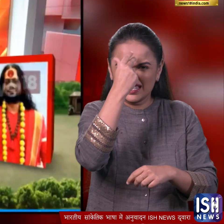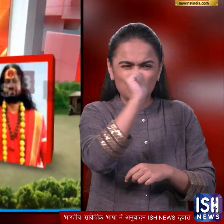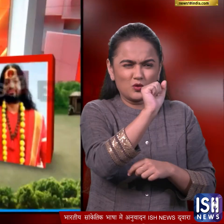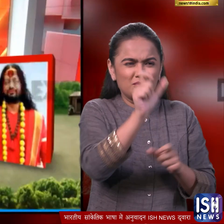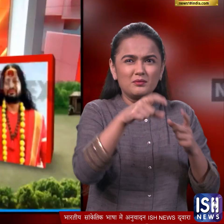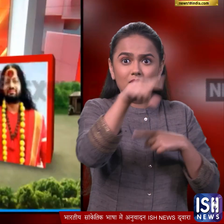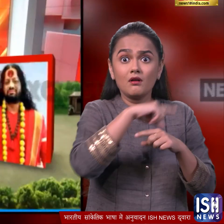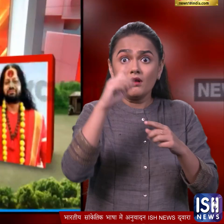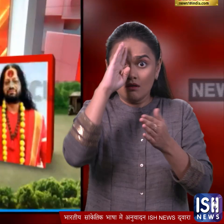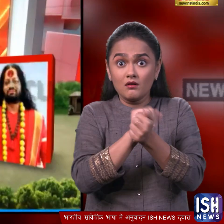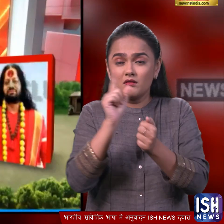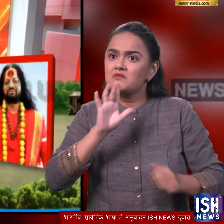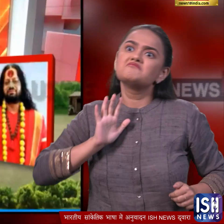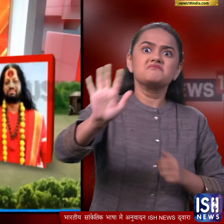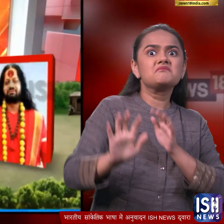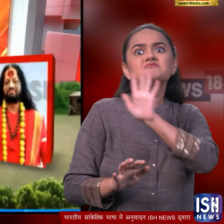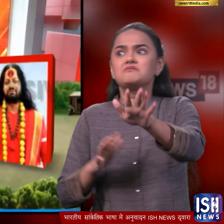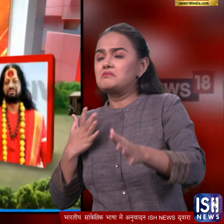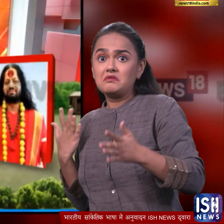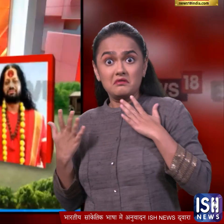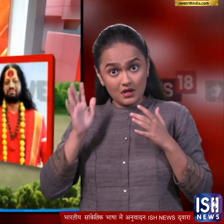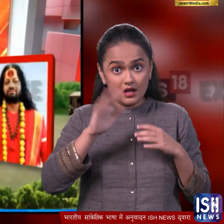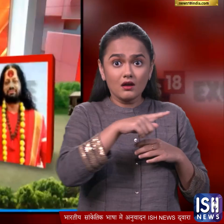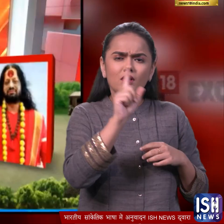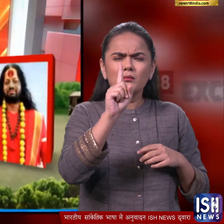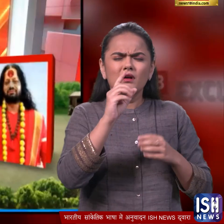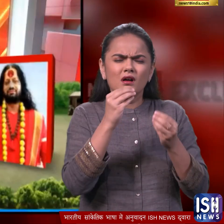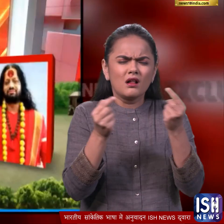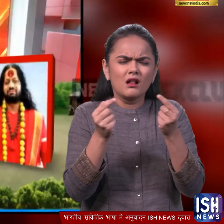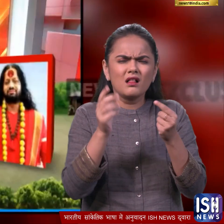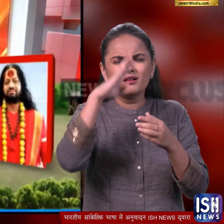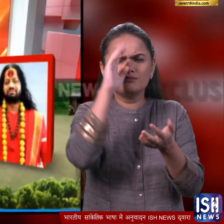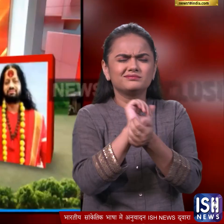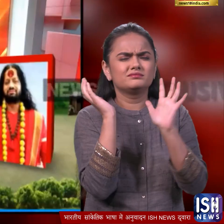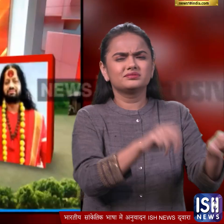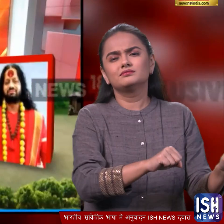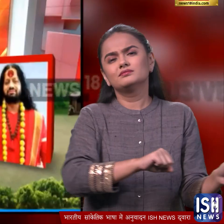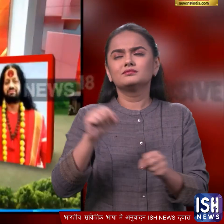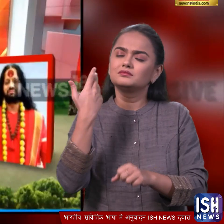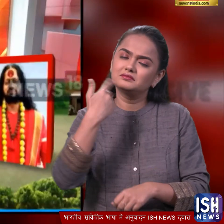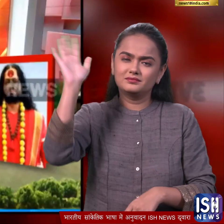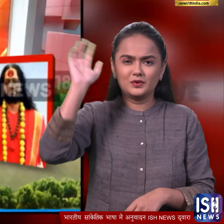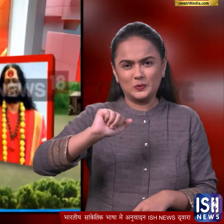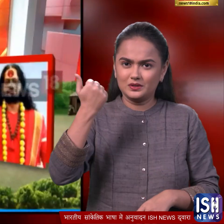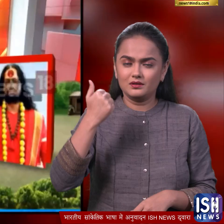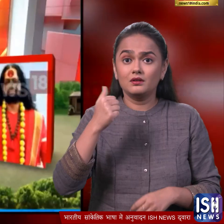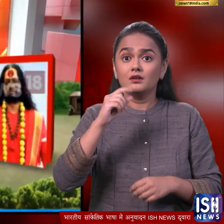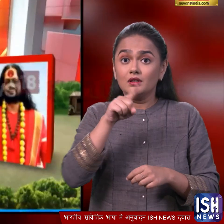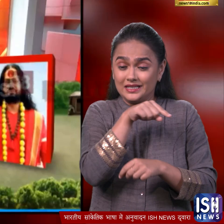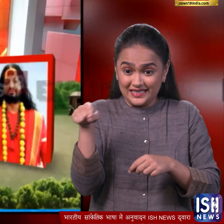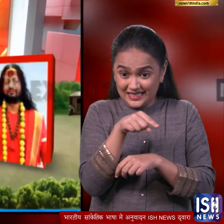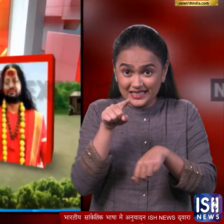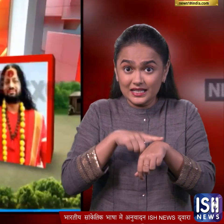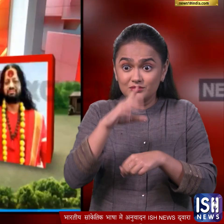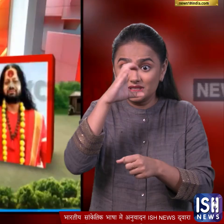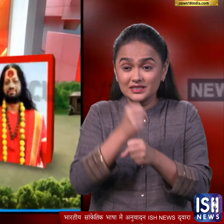समर्थकों ने पुलिस वालों से धक्का मुक्की भी की, लेकिन पुलिस ने कुछ ही देर में उन्हें गिरफ्त में ले लिया और फिर उन्हें वहां से लेकर निकल गई। बताया गया कि इस